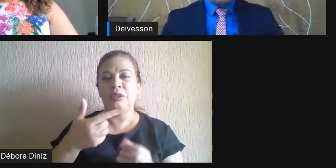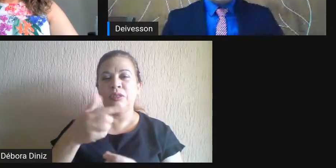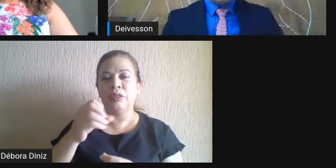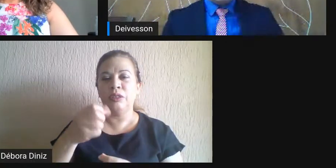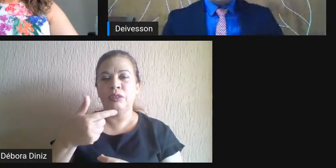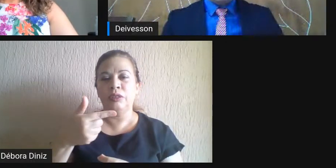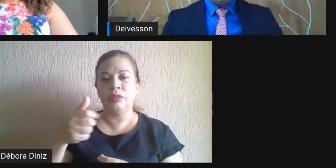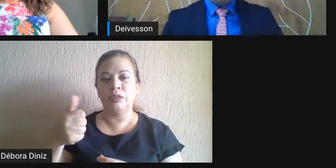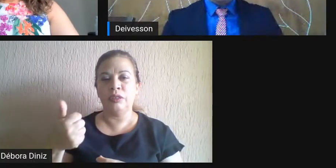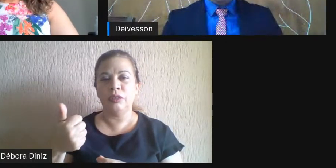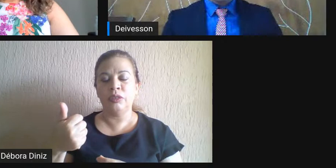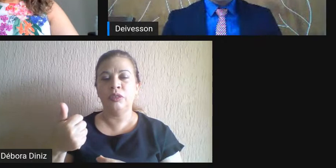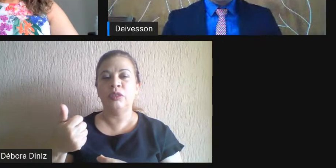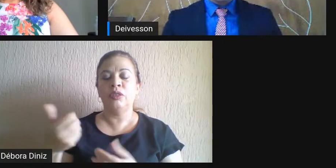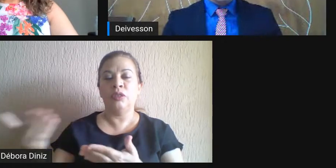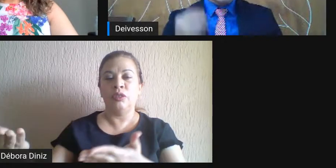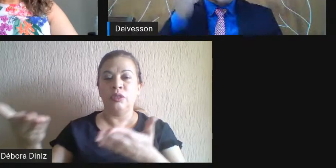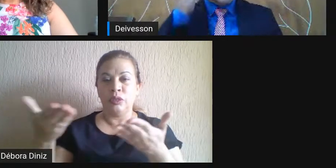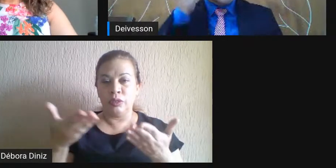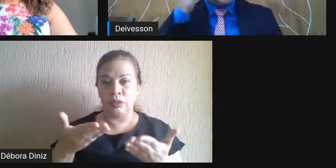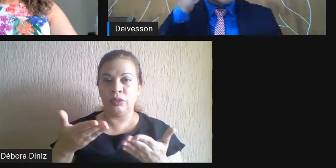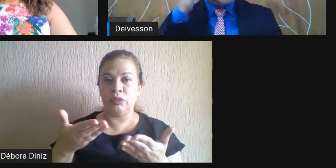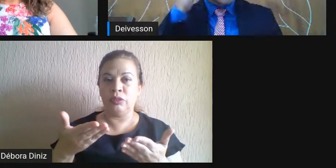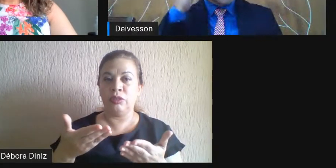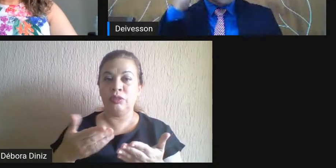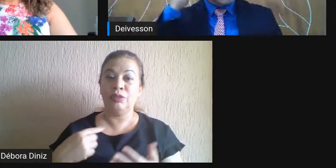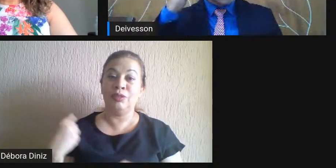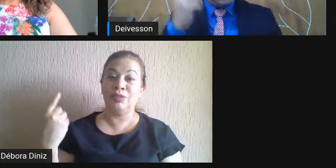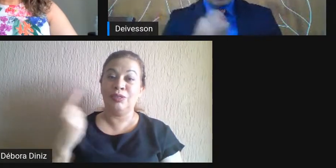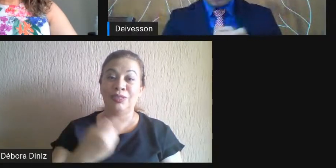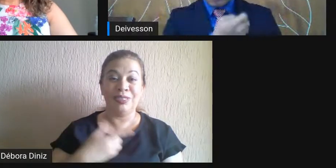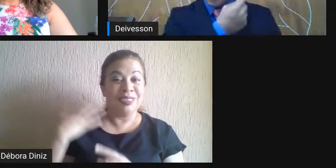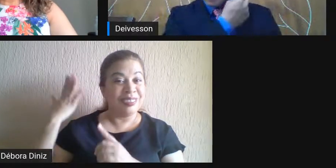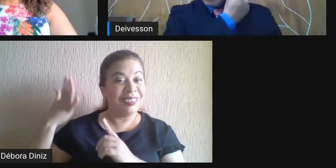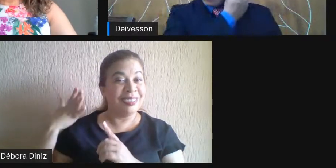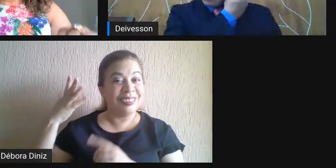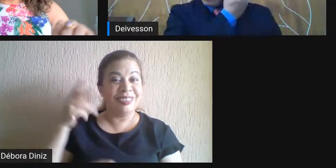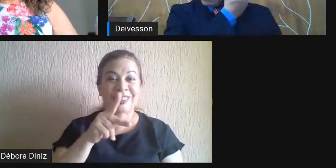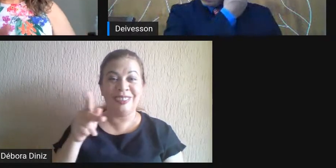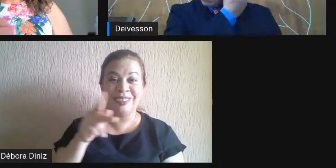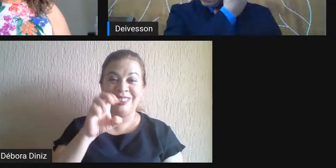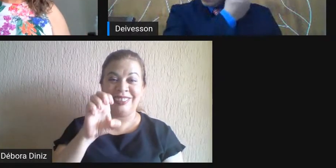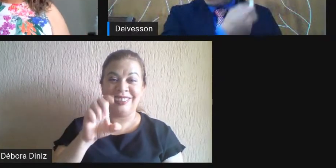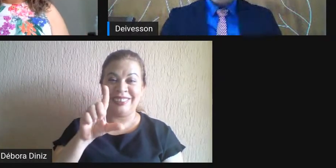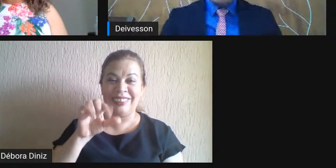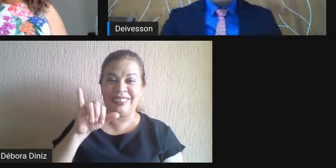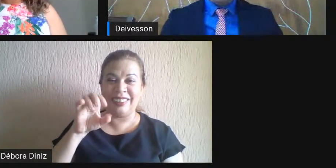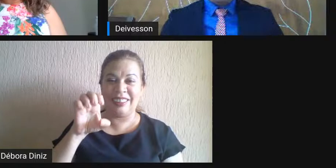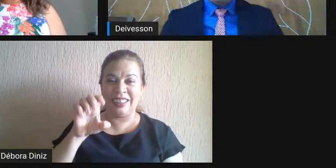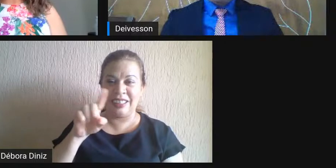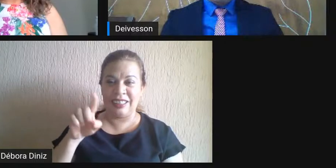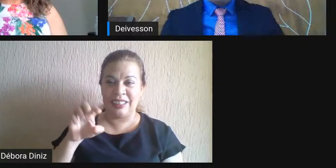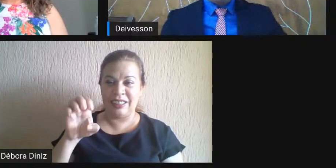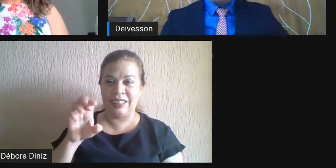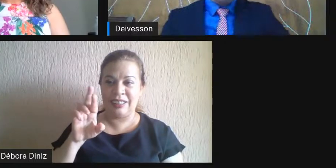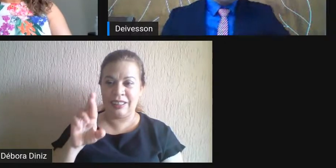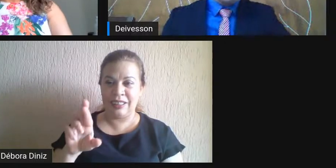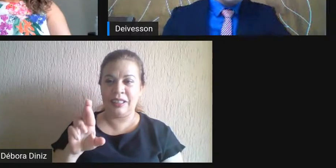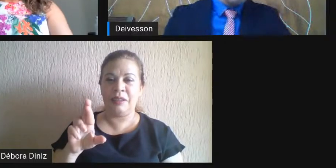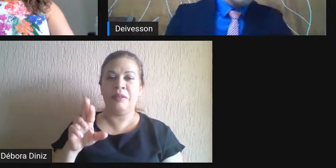2021, convidando o nosso palestrante, o professor Eliezer Pacheco, para fazer parte da